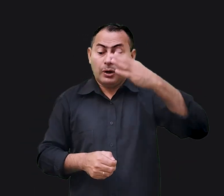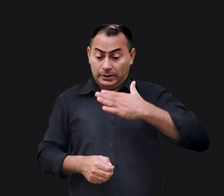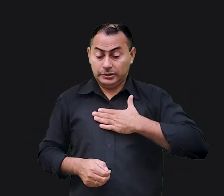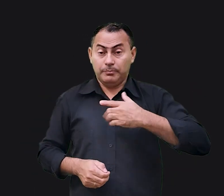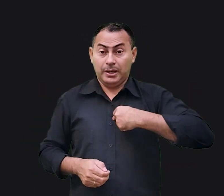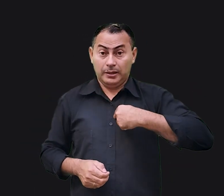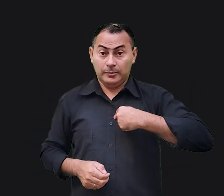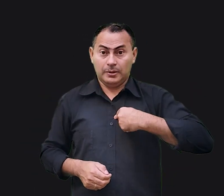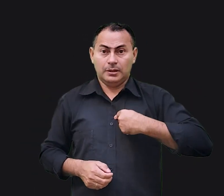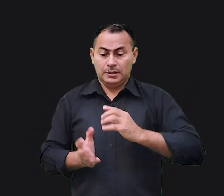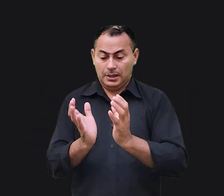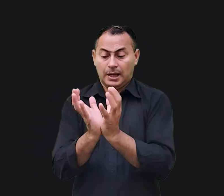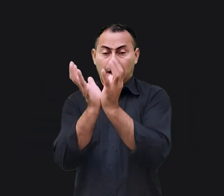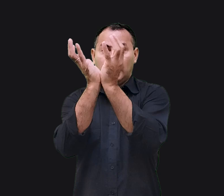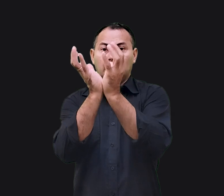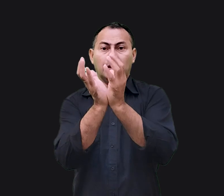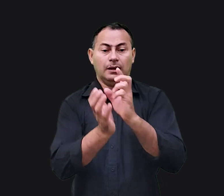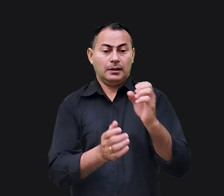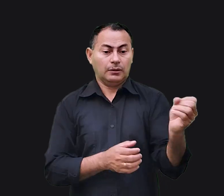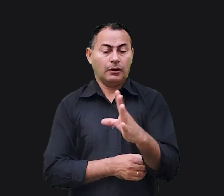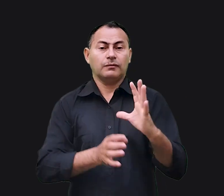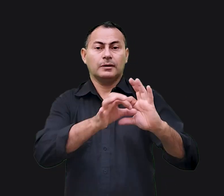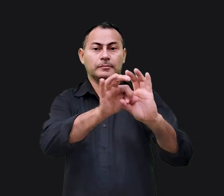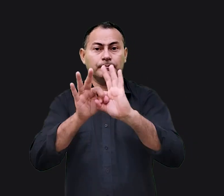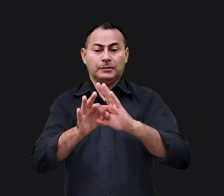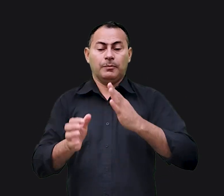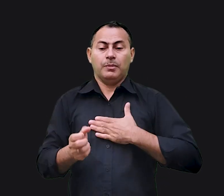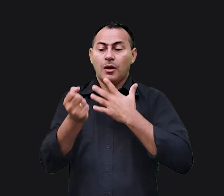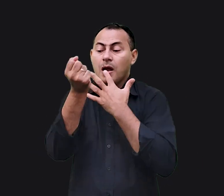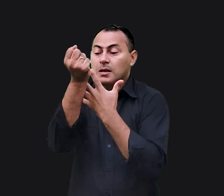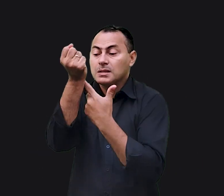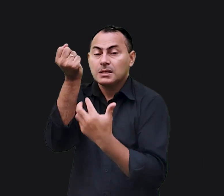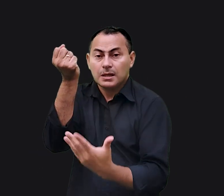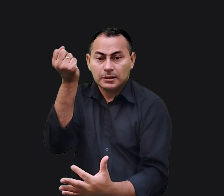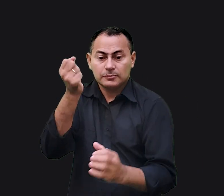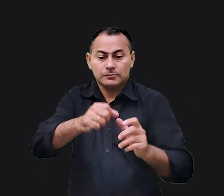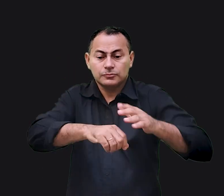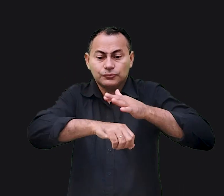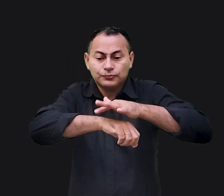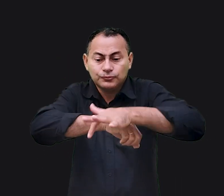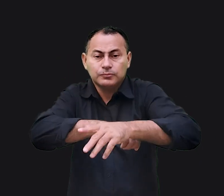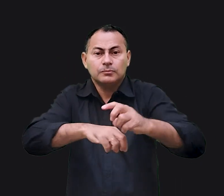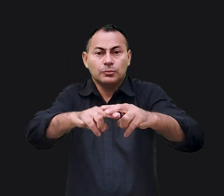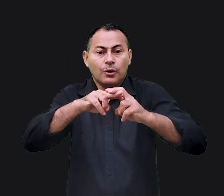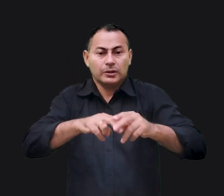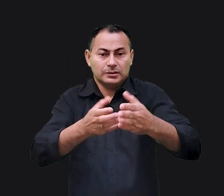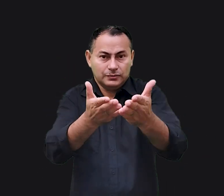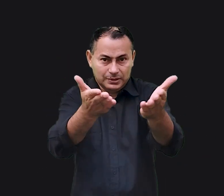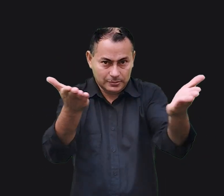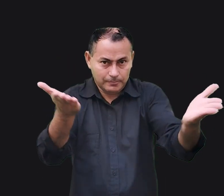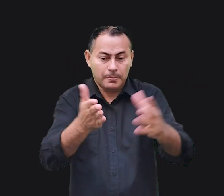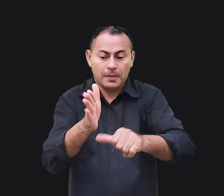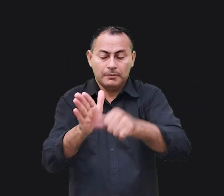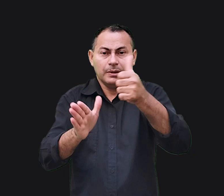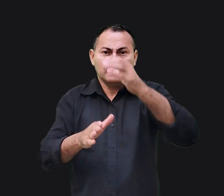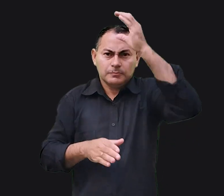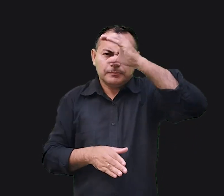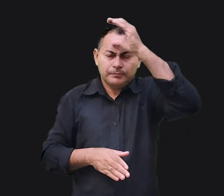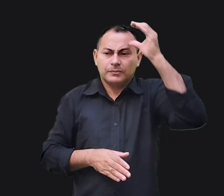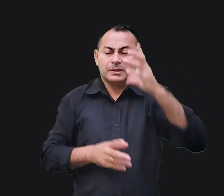mim. Este cálice é a nova aliança no meu sangue, derramado em favor de vocês." Os primeiros cristãos se reuniam